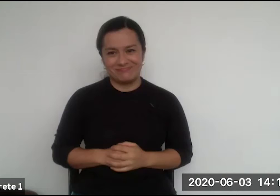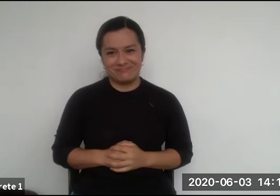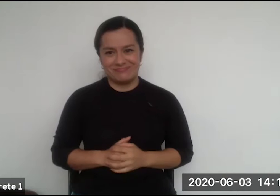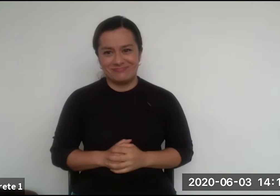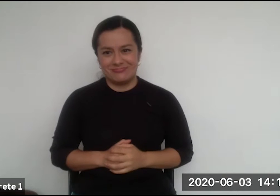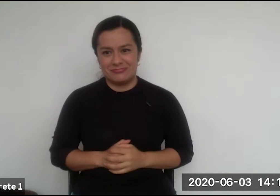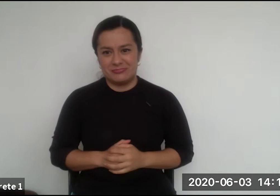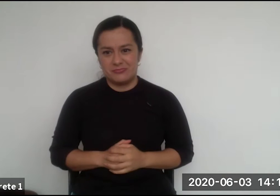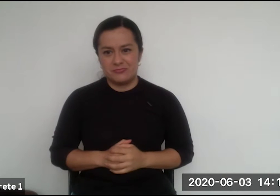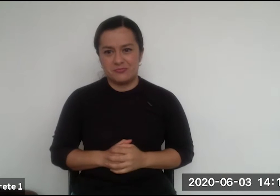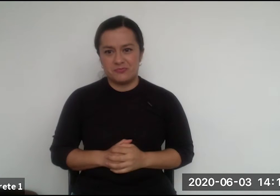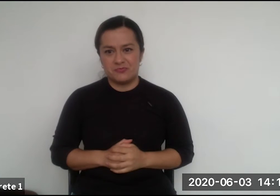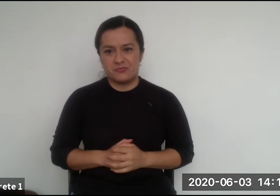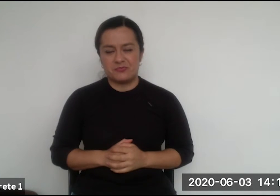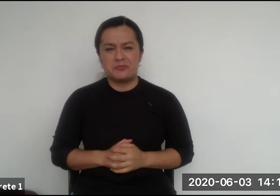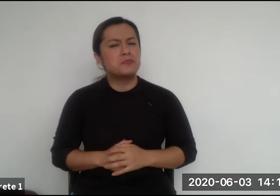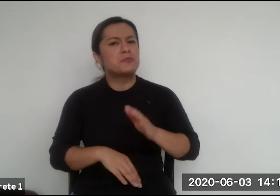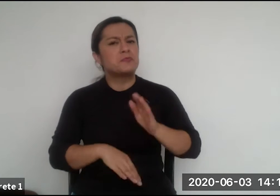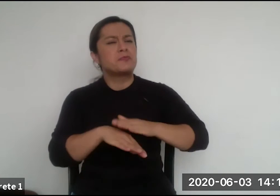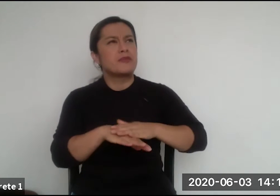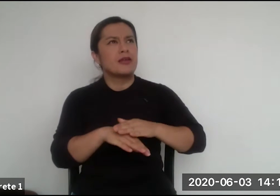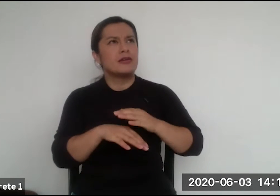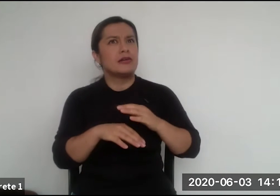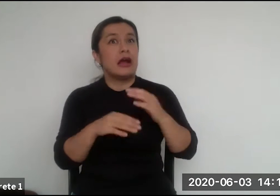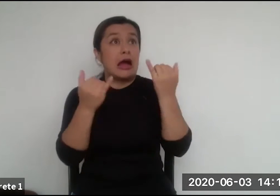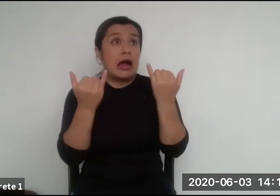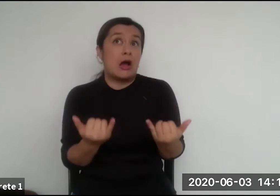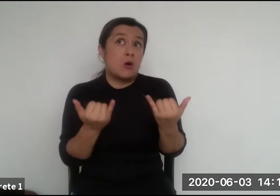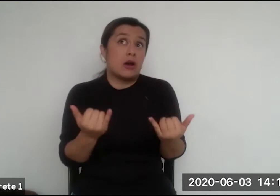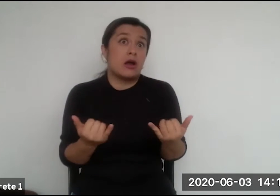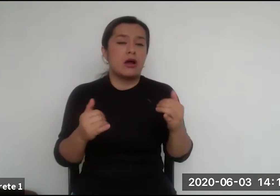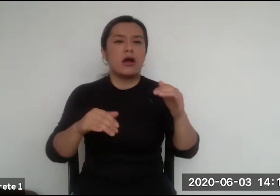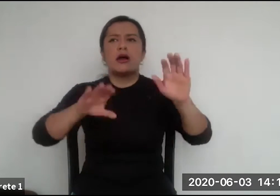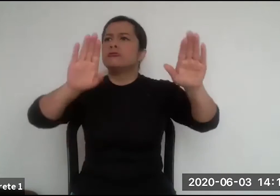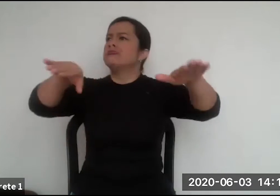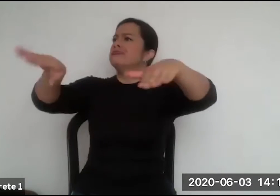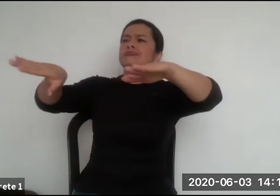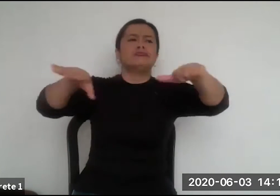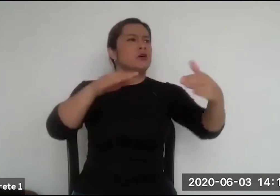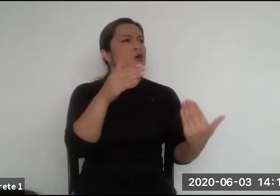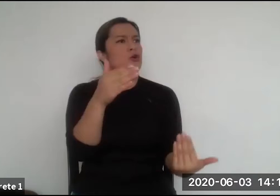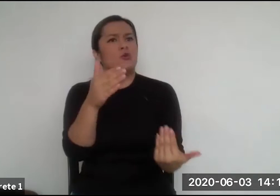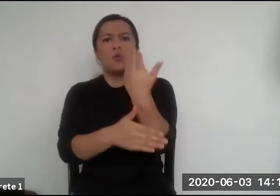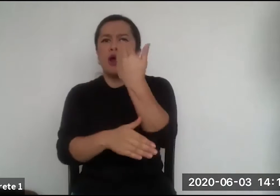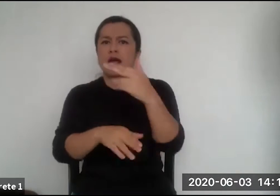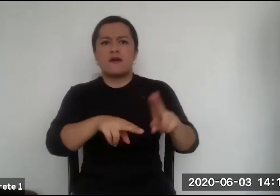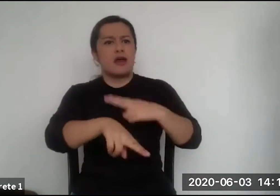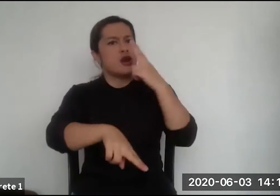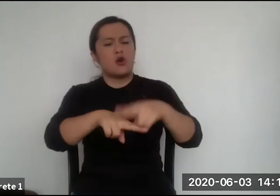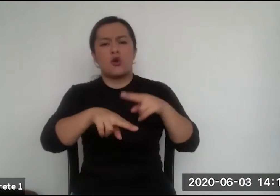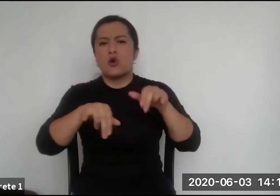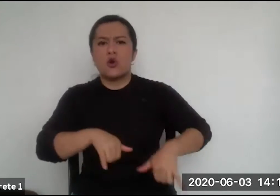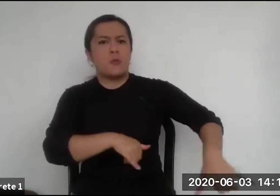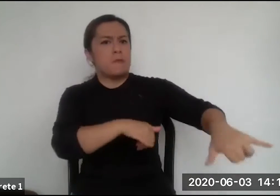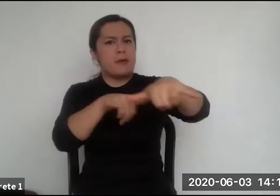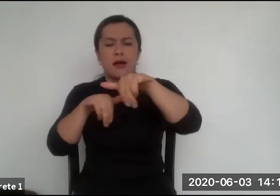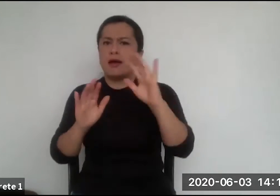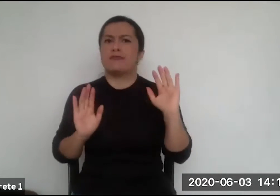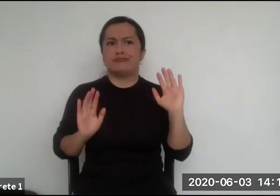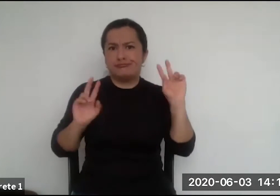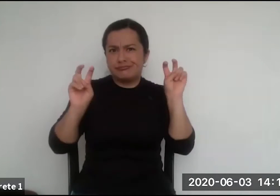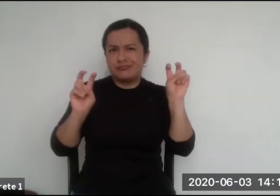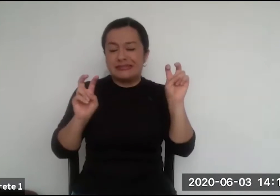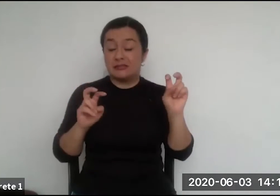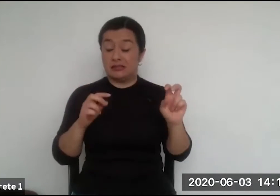que se vuelva a nombrar y se diga nueva normalidad, pues nos introduce a ciertos problemas, porque